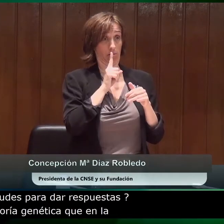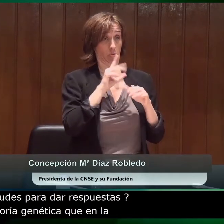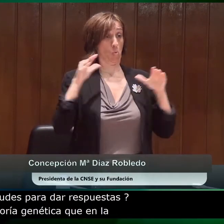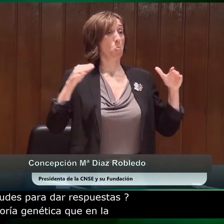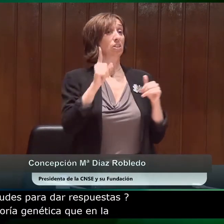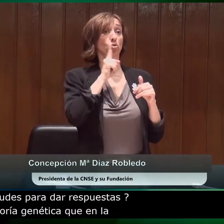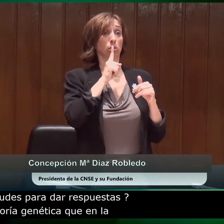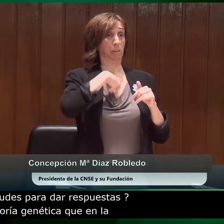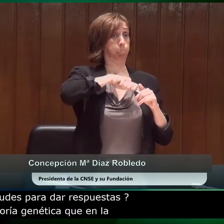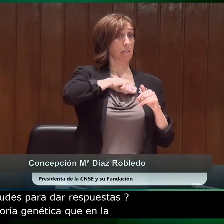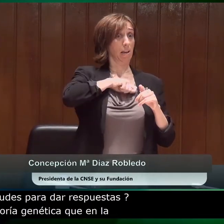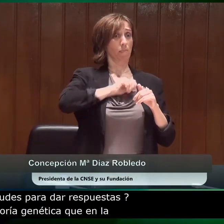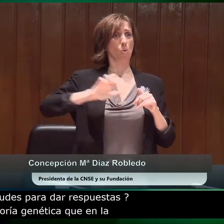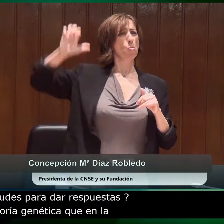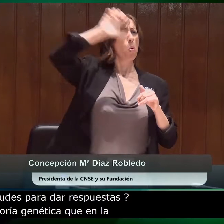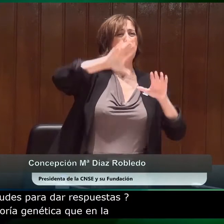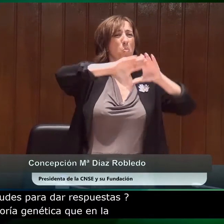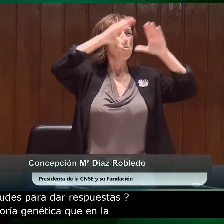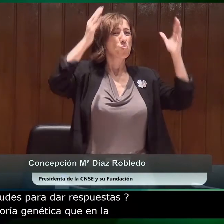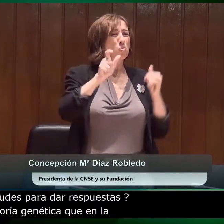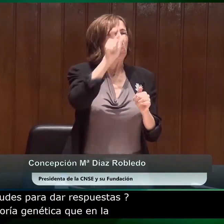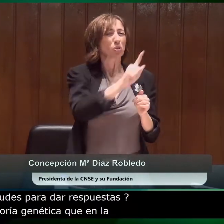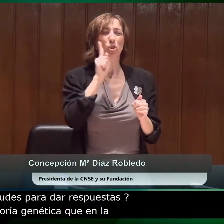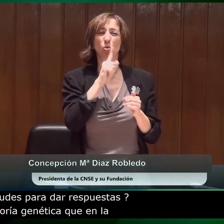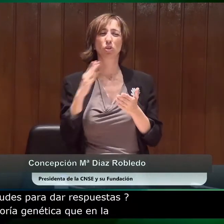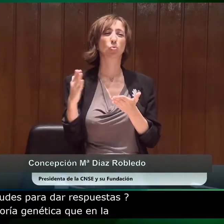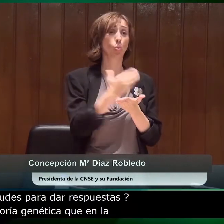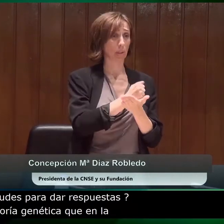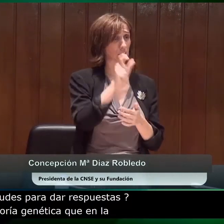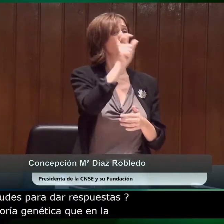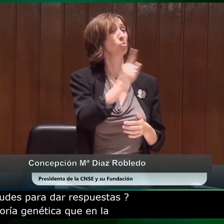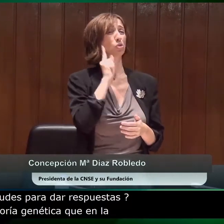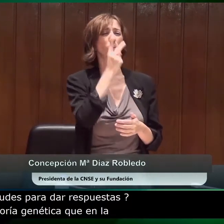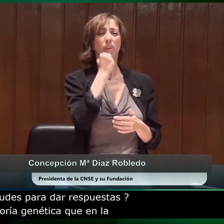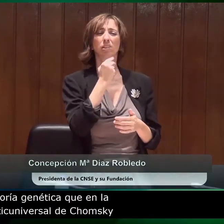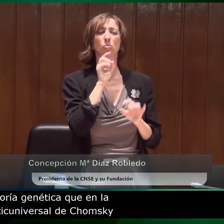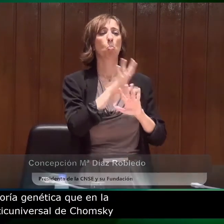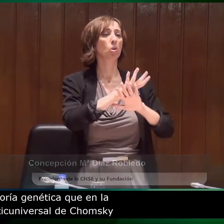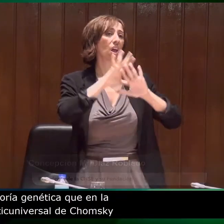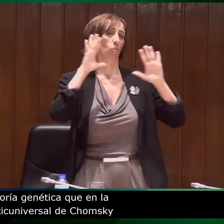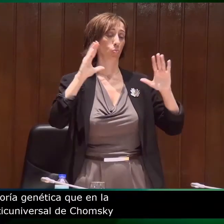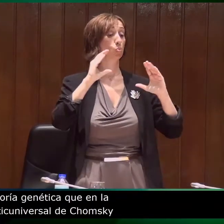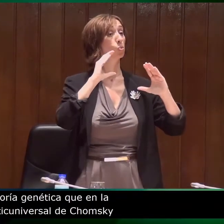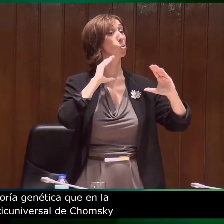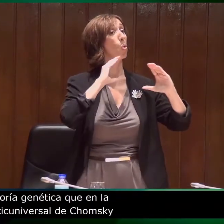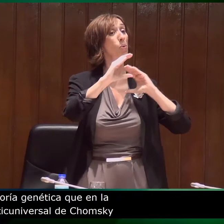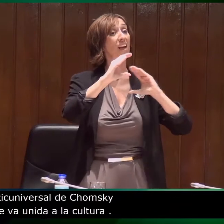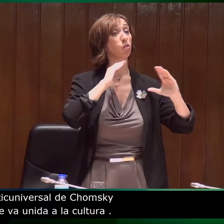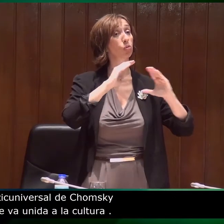unidas la comunidad sorda en España en Europa en todo el mundo todas las personas sordas y sordociegas tienen muy claro